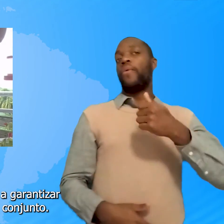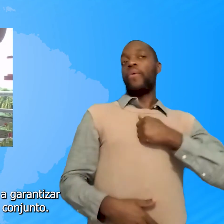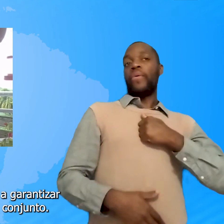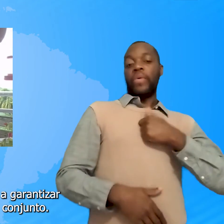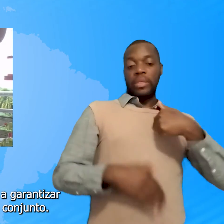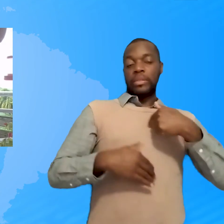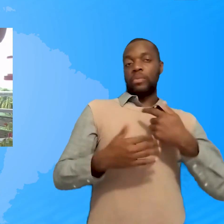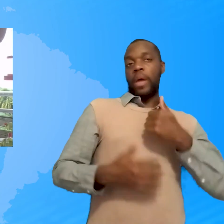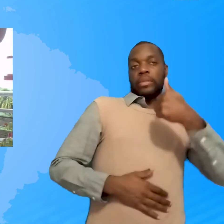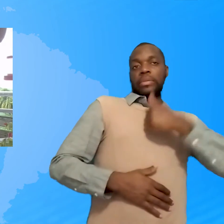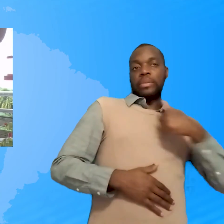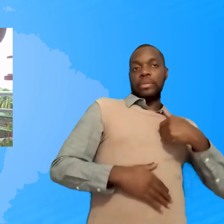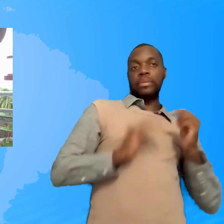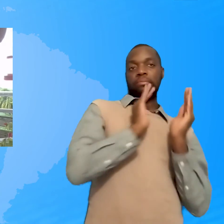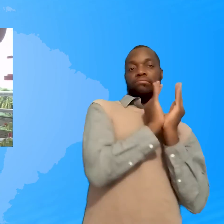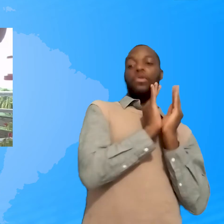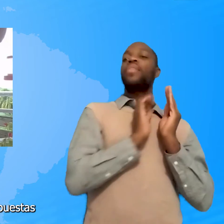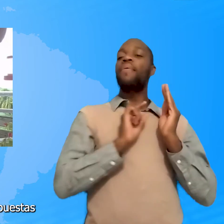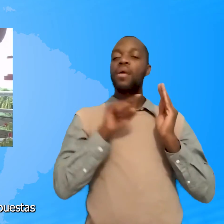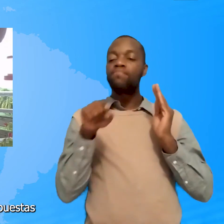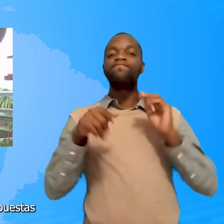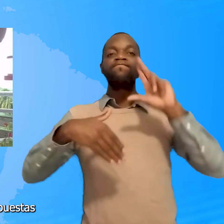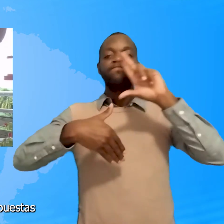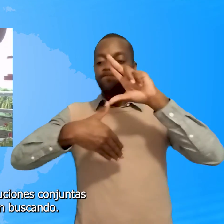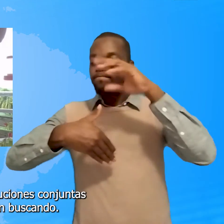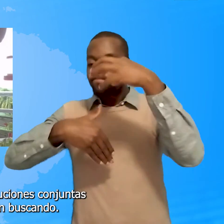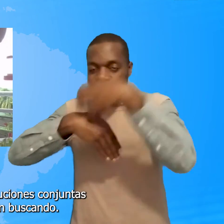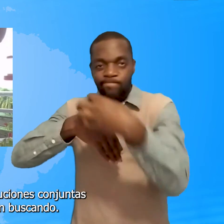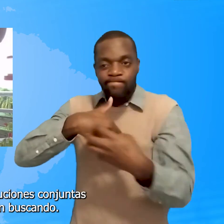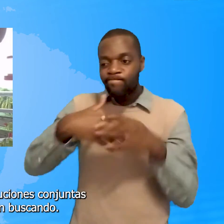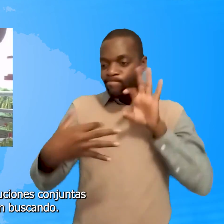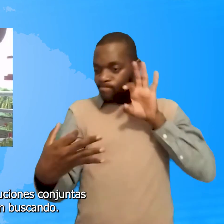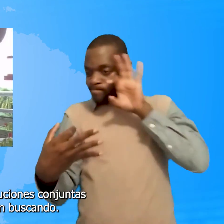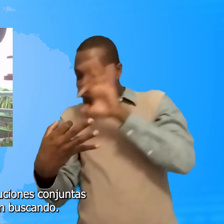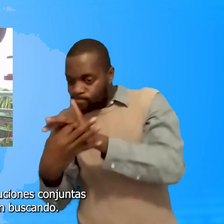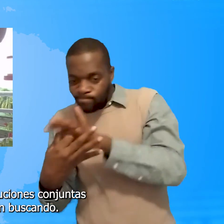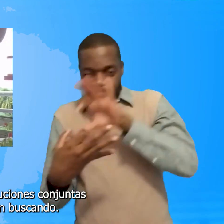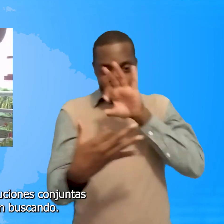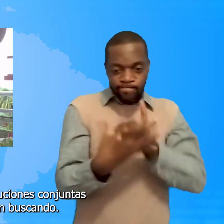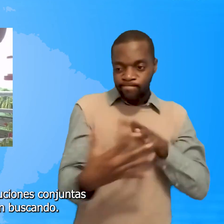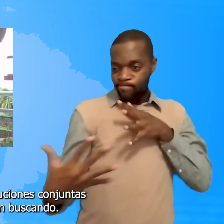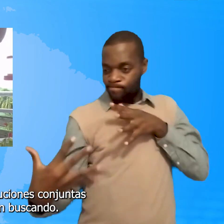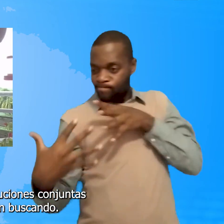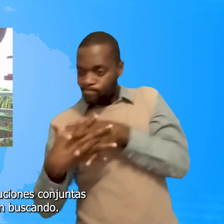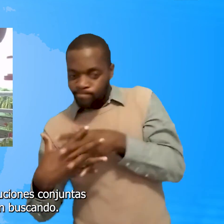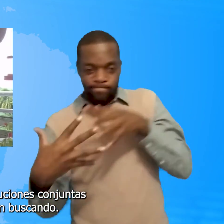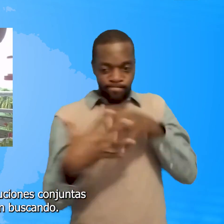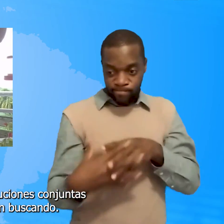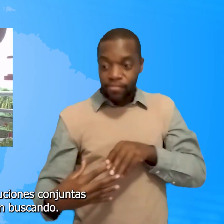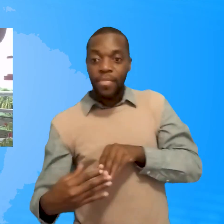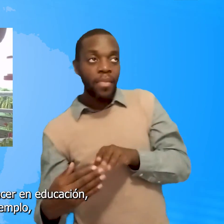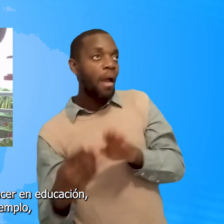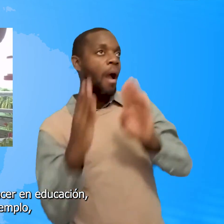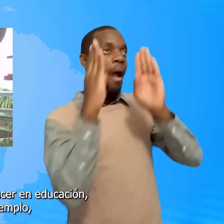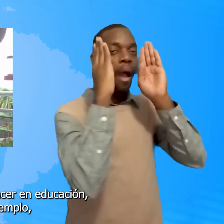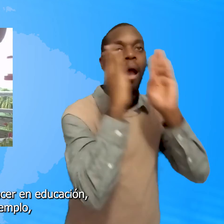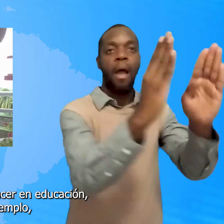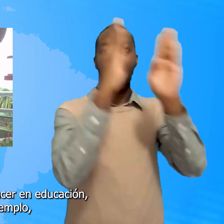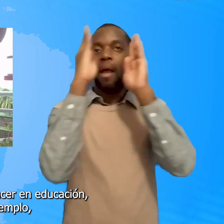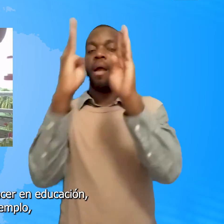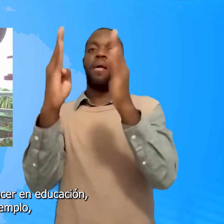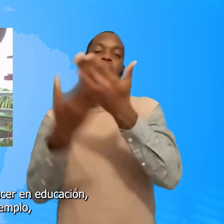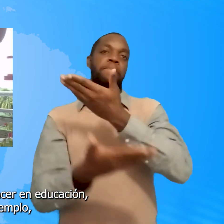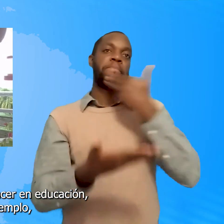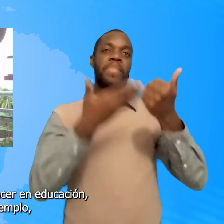trabajo conjunto, las respuestas conjuntas, las soluciones conjuntas que se están buscando. Hay mucho